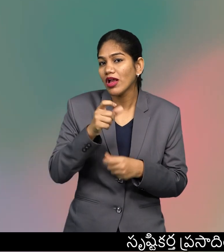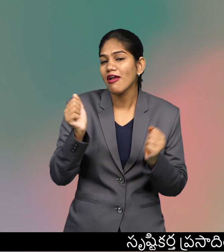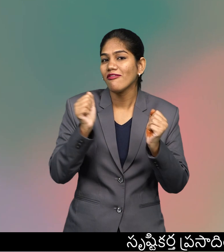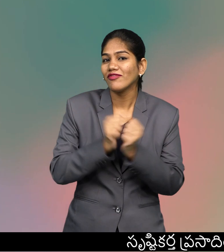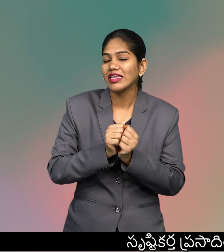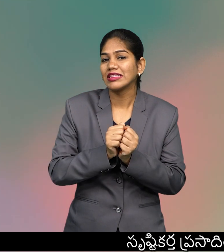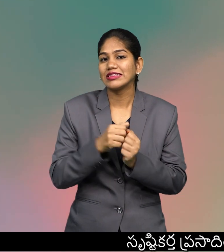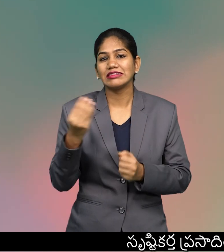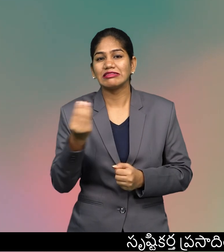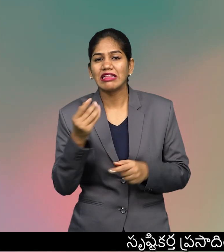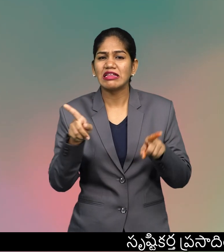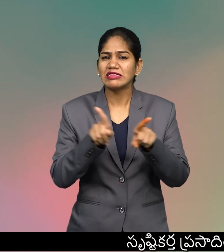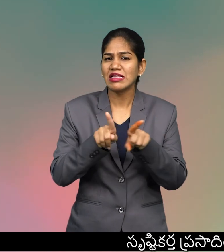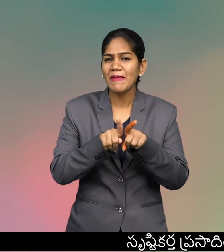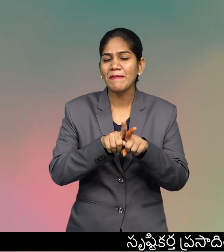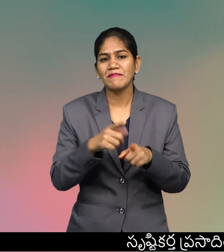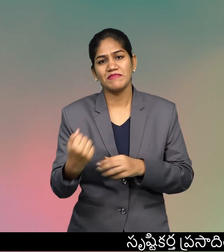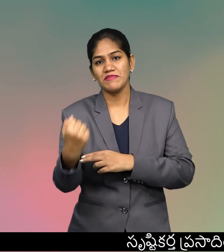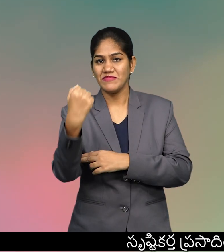సృష్టికర్త ప్రసాదించారని అది ప్రకటించింది.